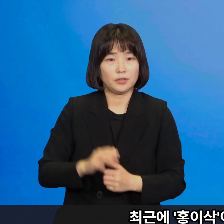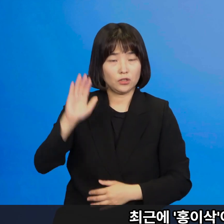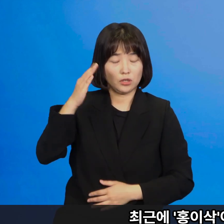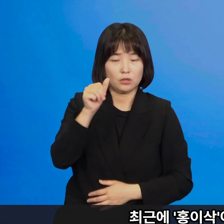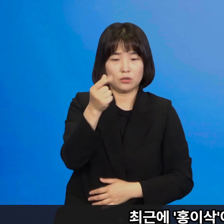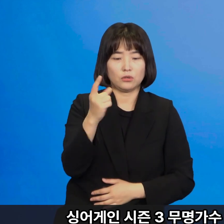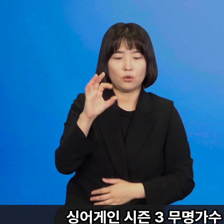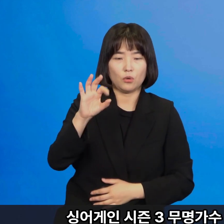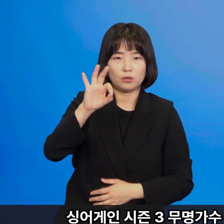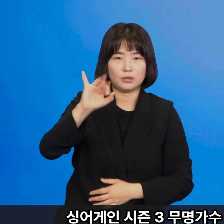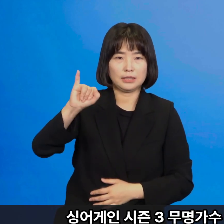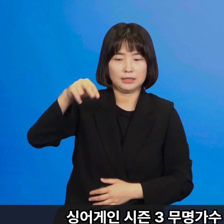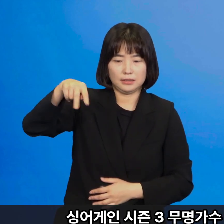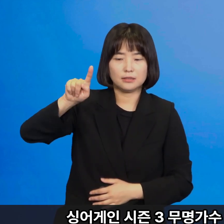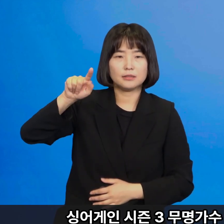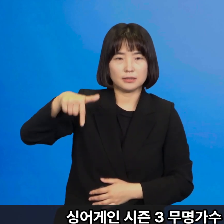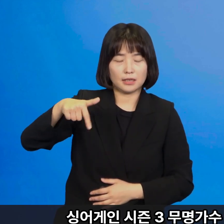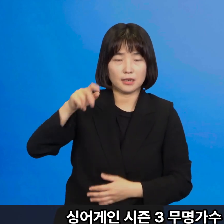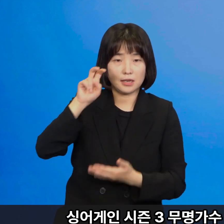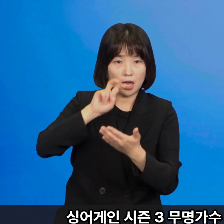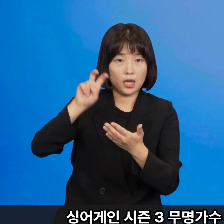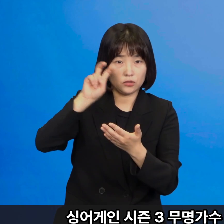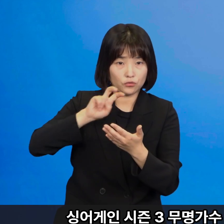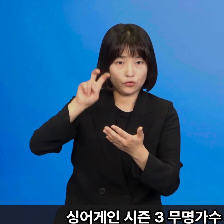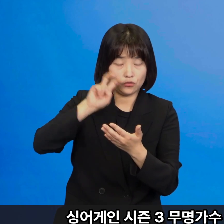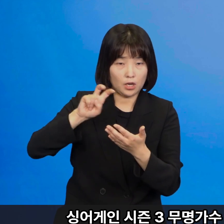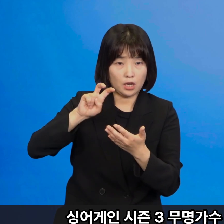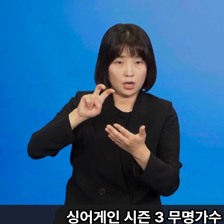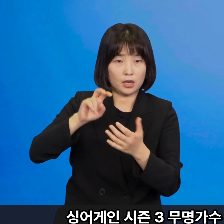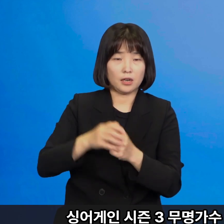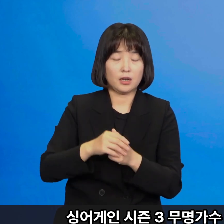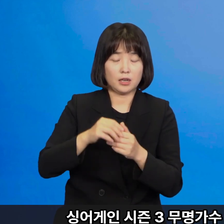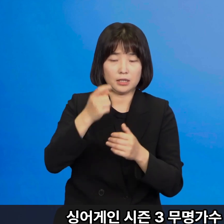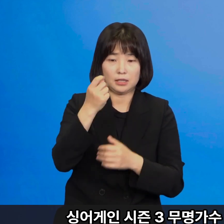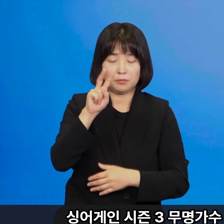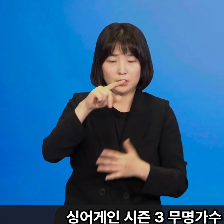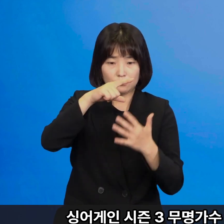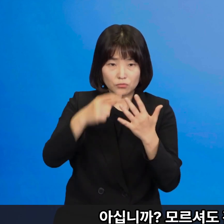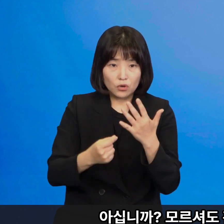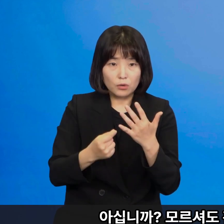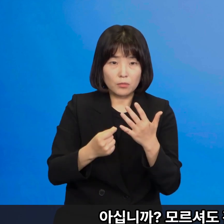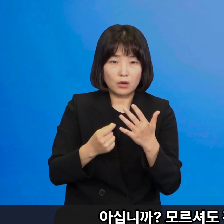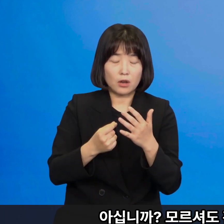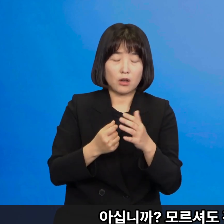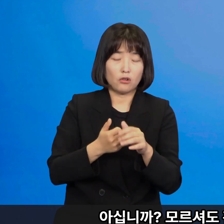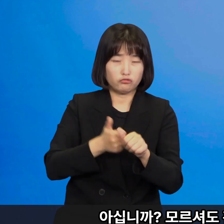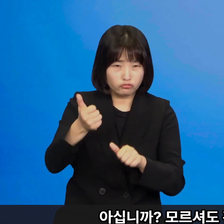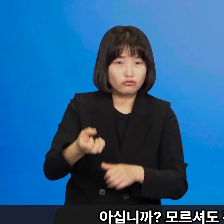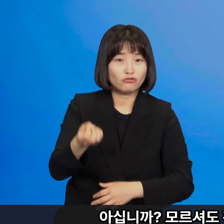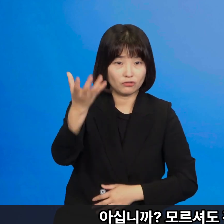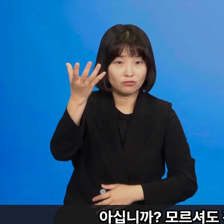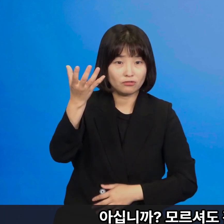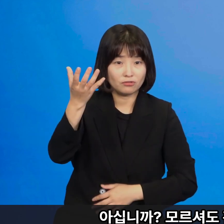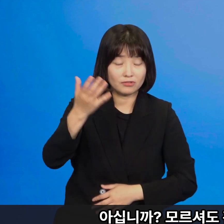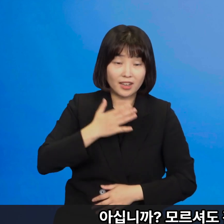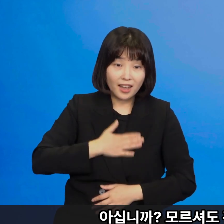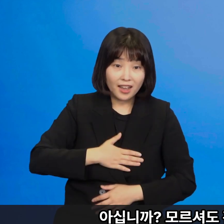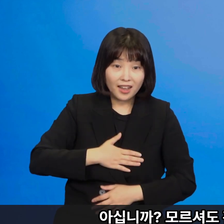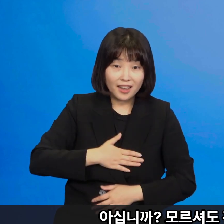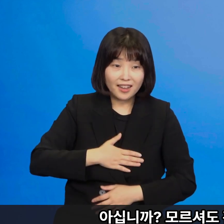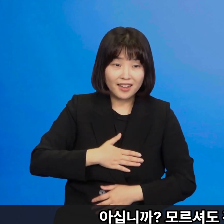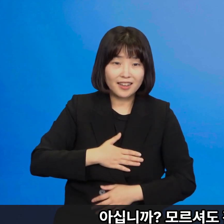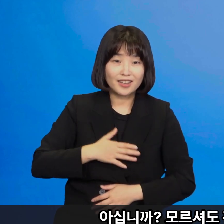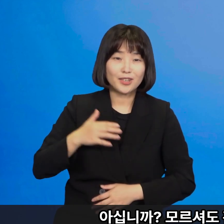하는 가수가 싱어게인 시즌3 무명 가수 중에서 최종 우승을 했습니다. 아십니까? 모르셔도